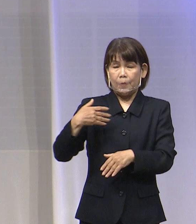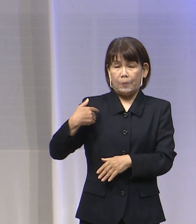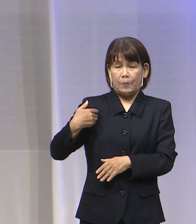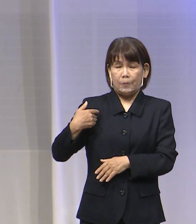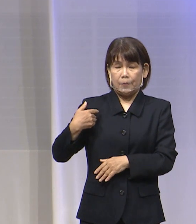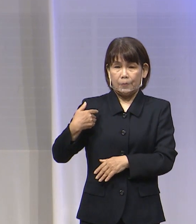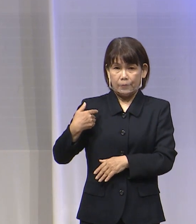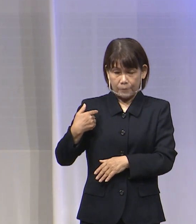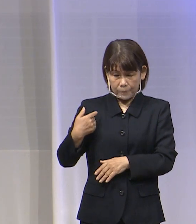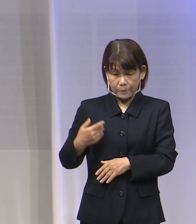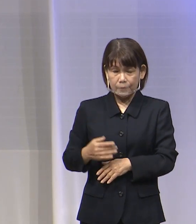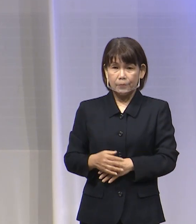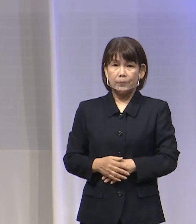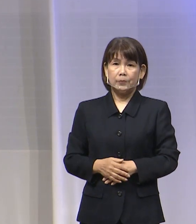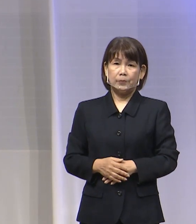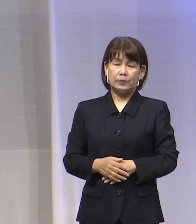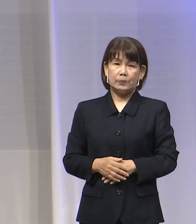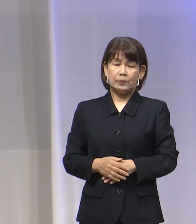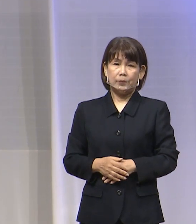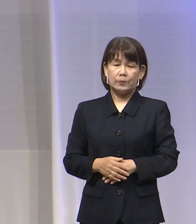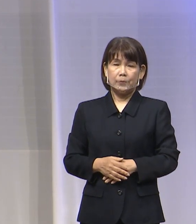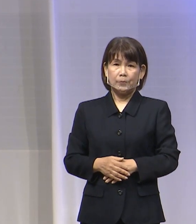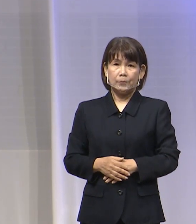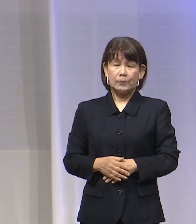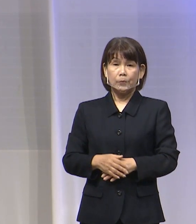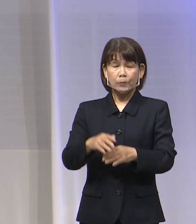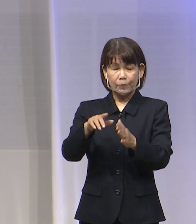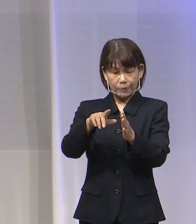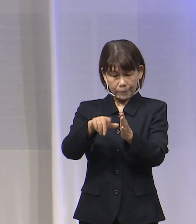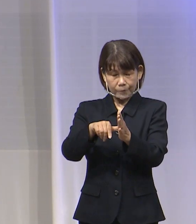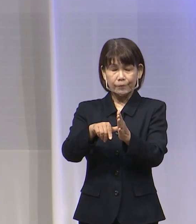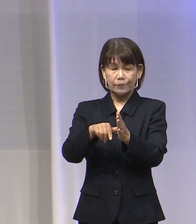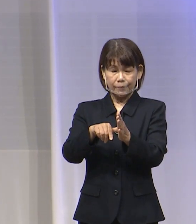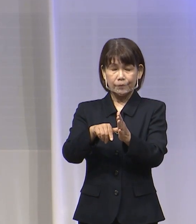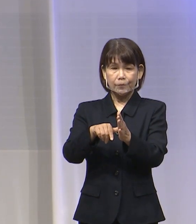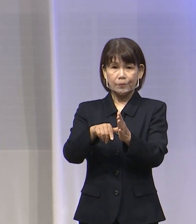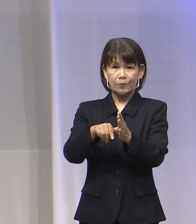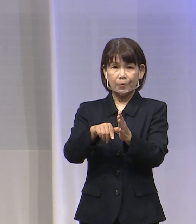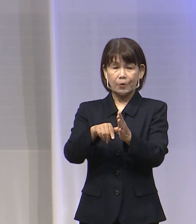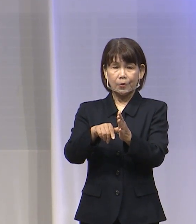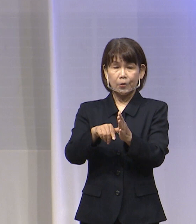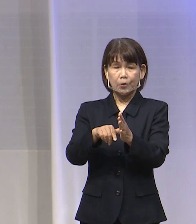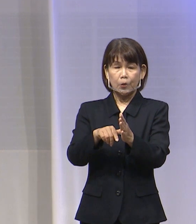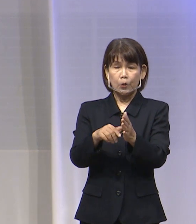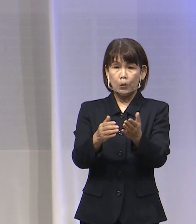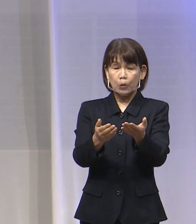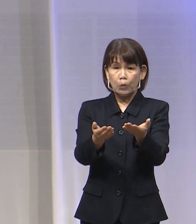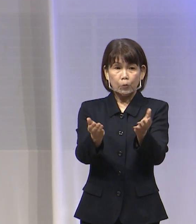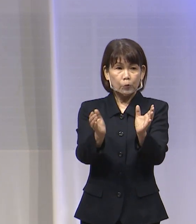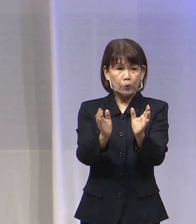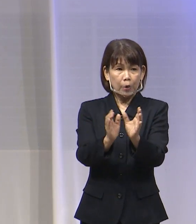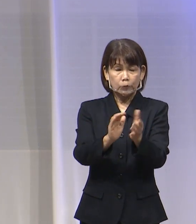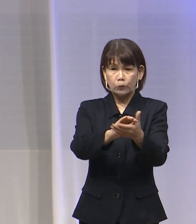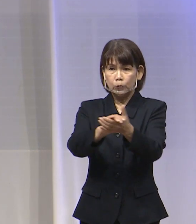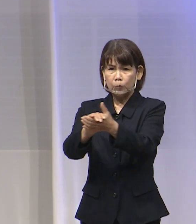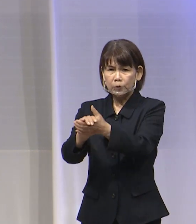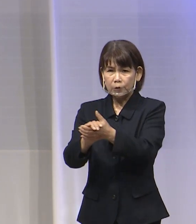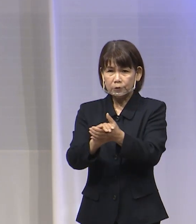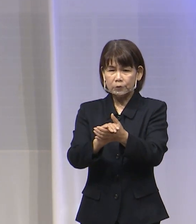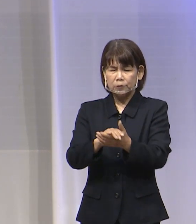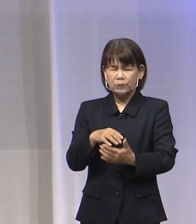たその中でクラスメイトたちの命キー声